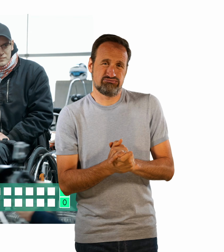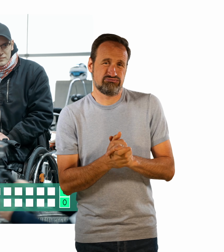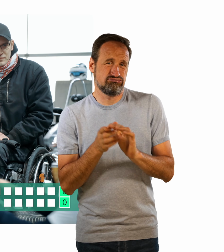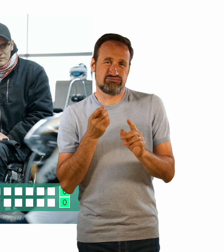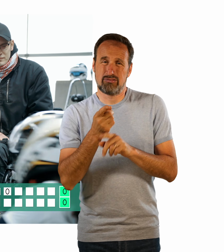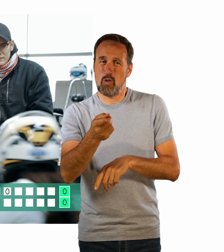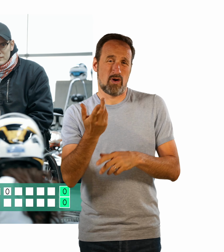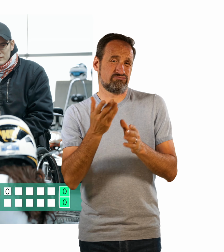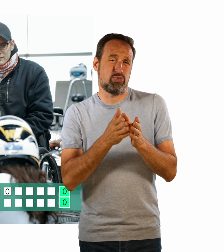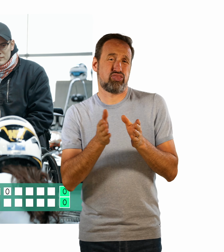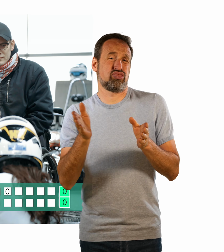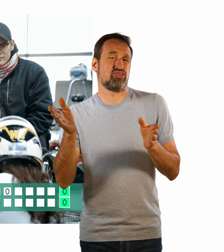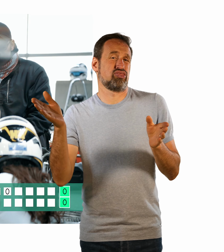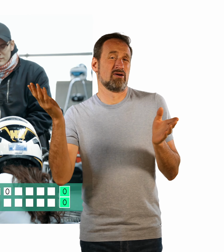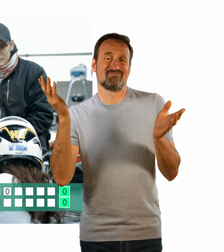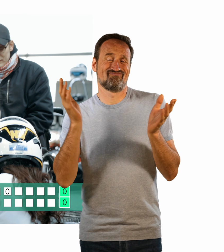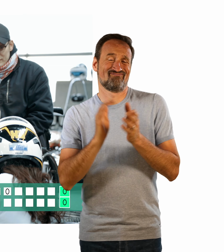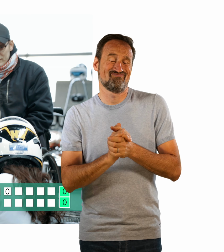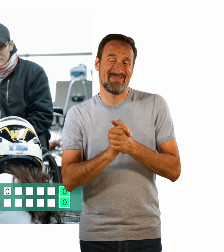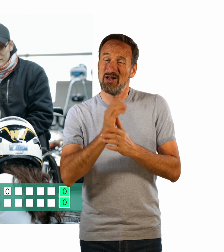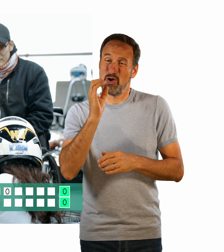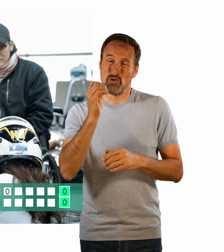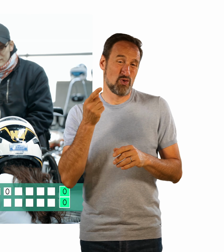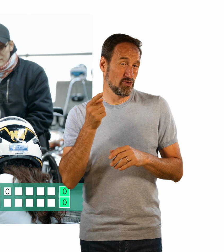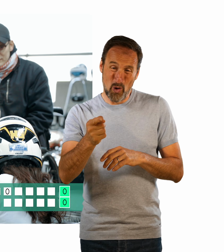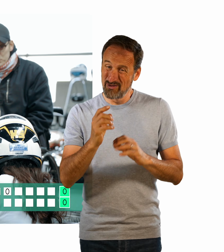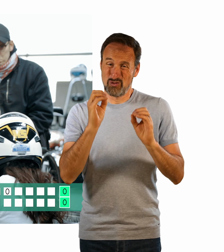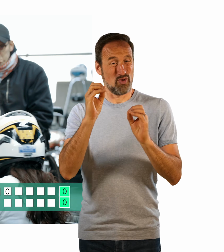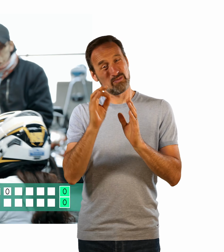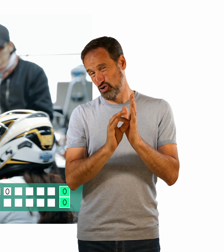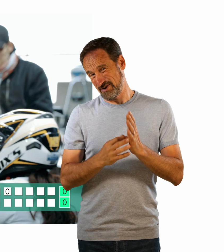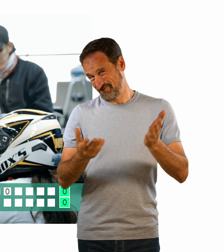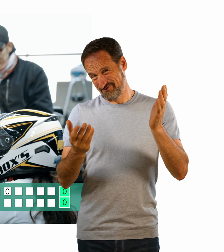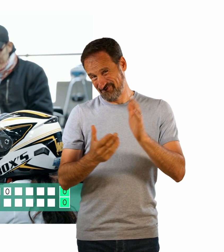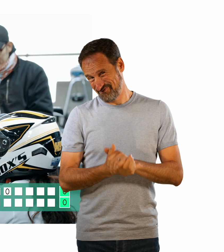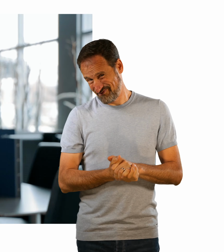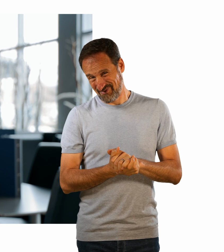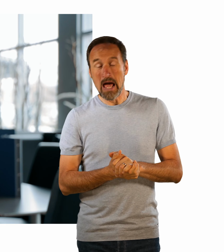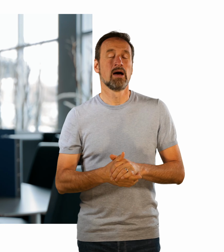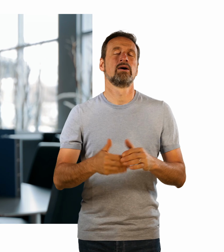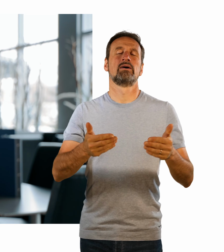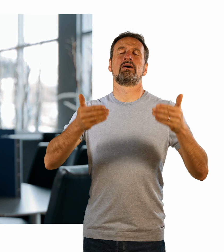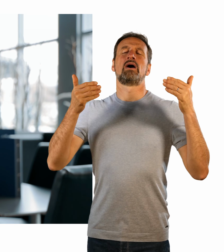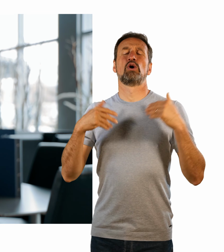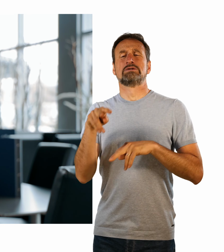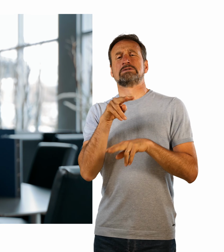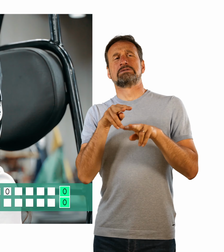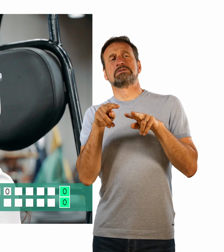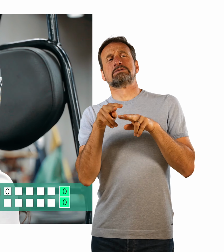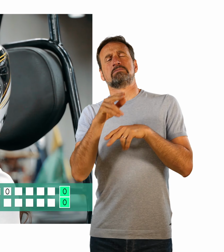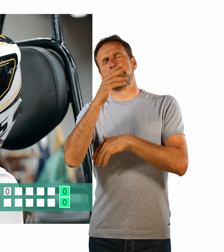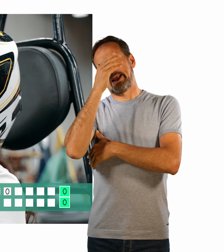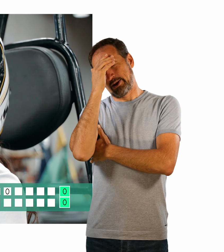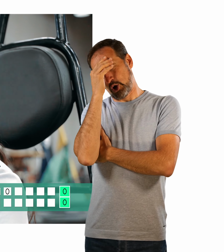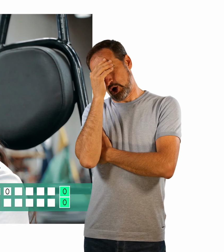damit null Tore, null Punkte für Kim in der ersten Runde. Von außen denkt man sich, oh mein Gott, es ist schon nicht so einfach, wie es ausschaut.